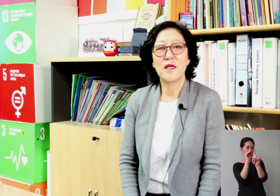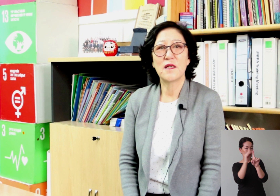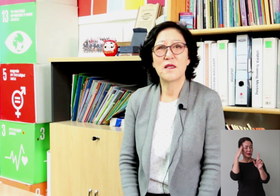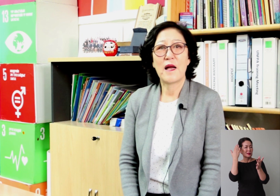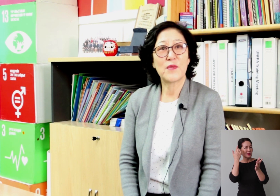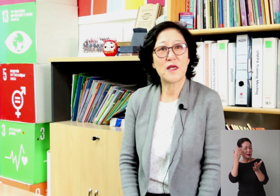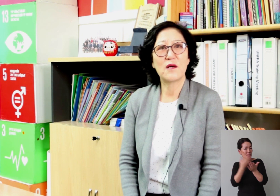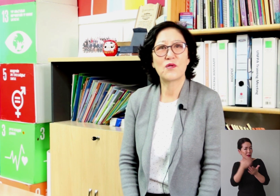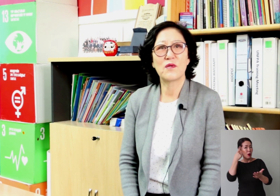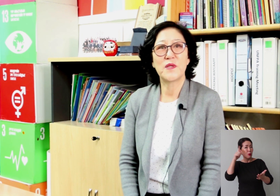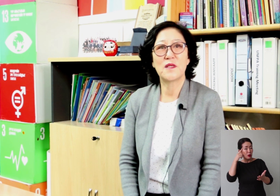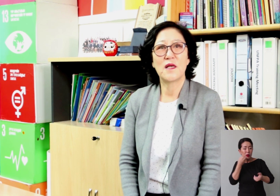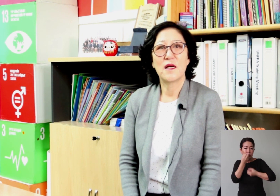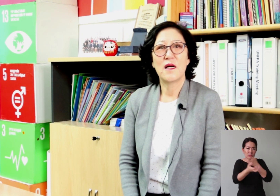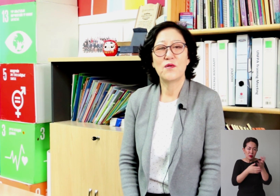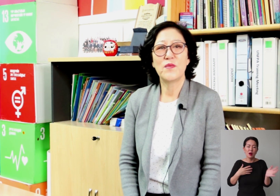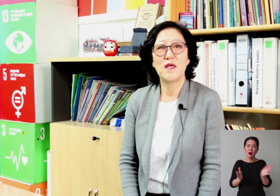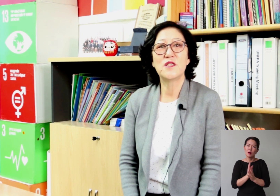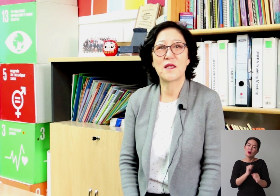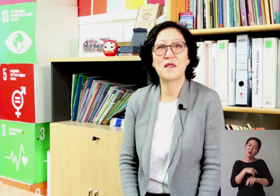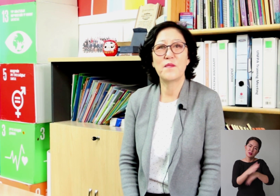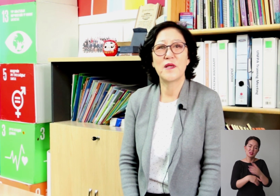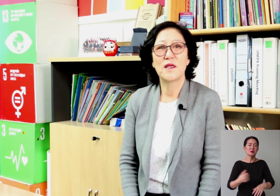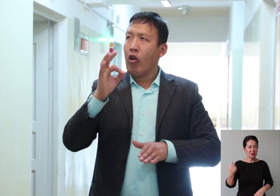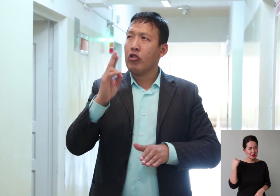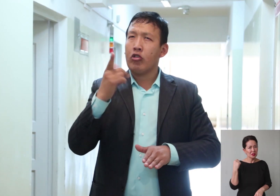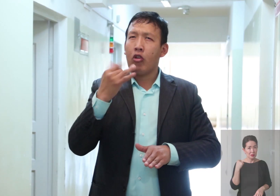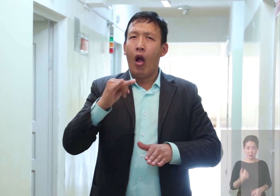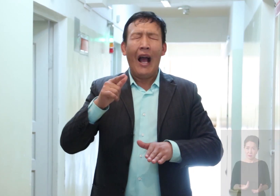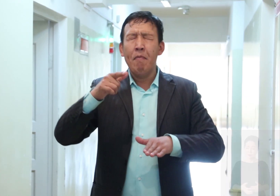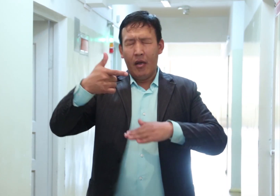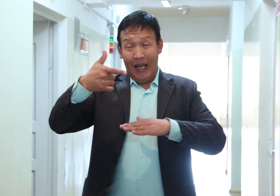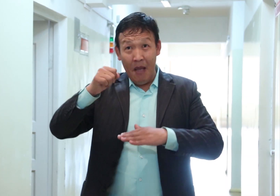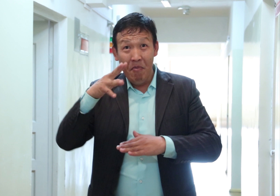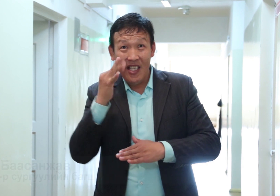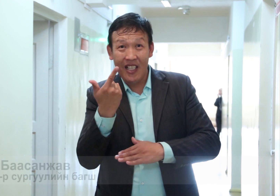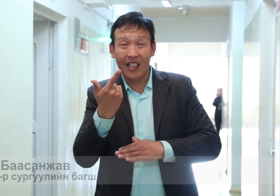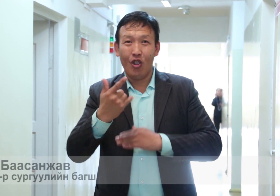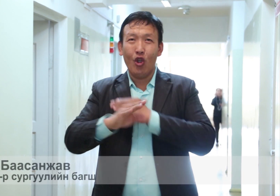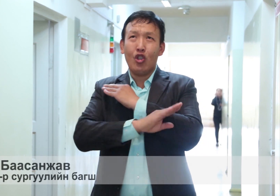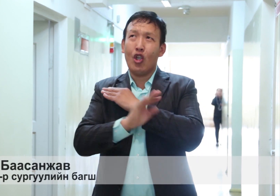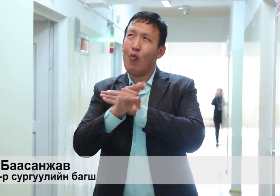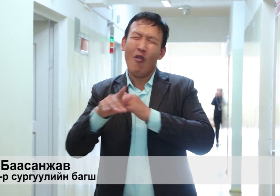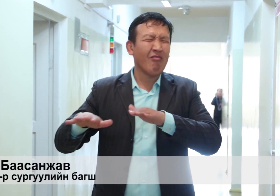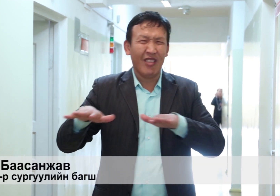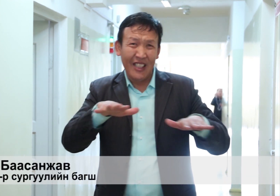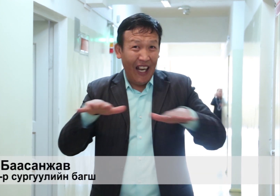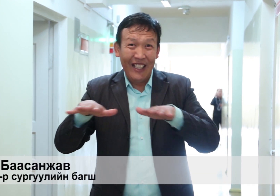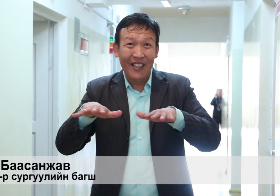хийгээд хамтраад явах тул бид нар юм хийж чаддим бэ. За 4 сарын 7-нд байсан баха нэг гамшигын эсрэг онцгой байдлын нөгөө улс